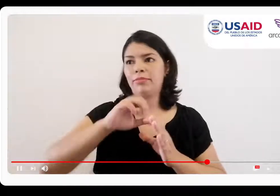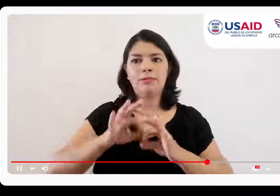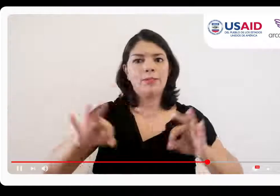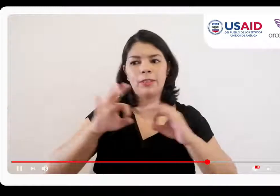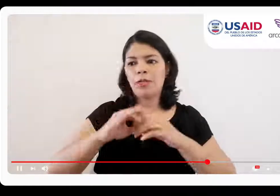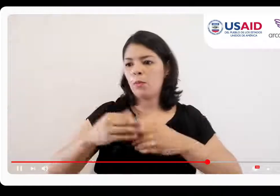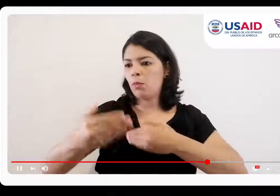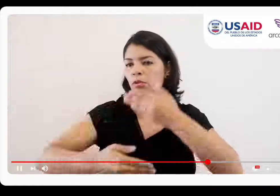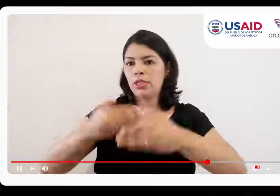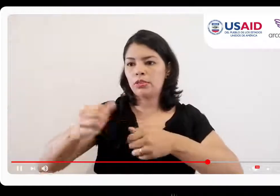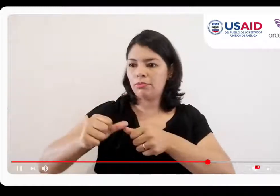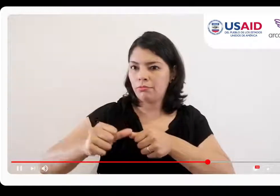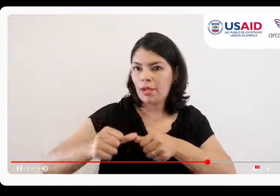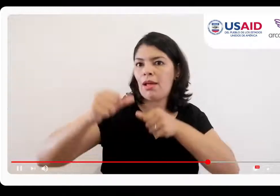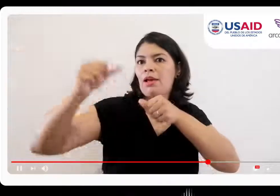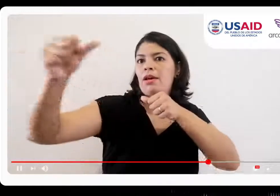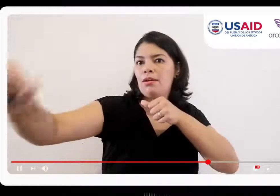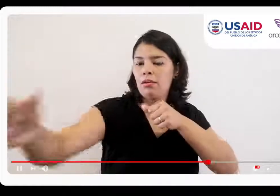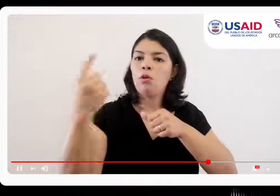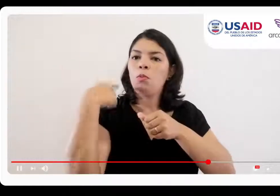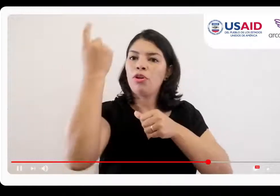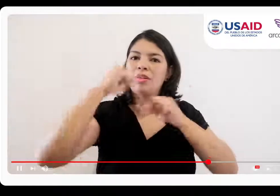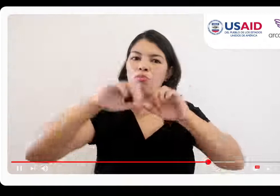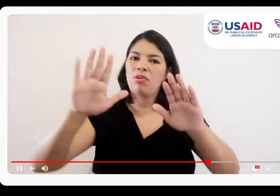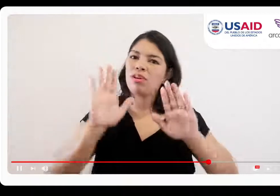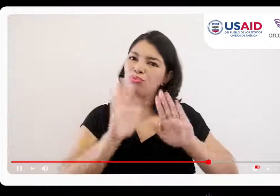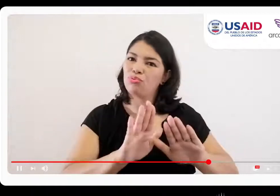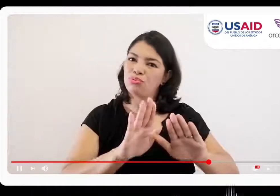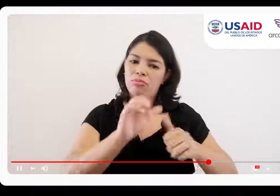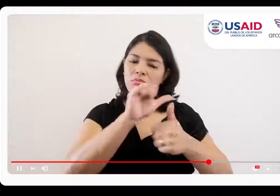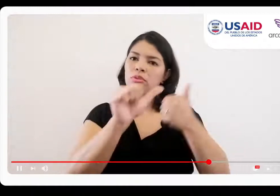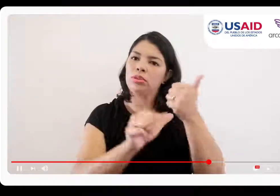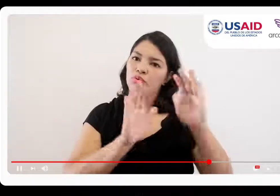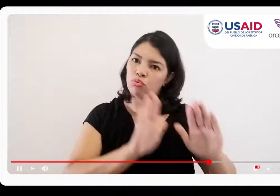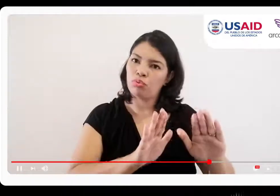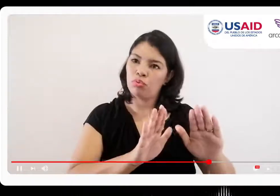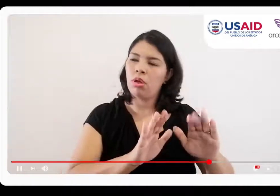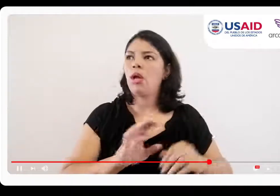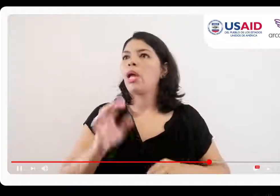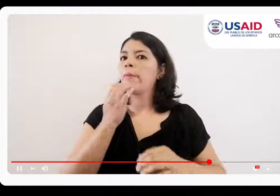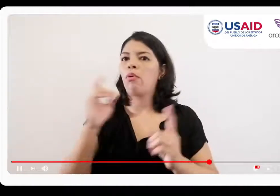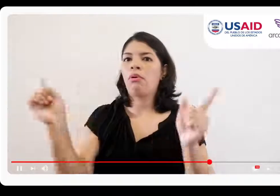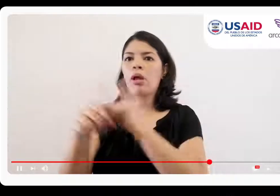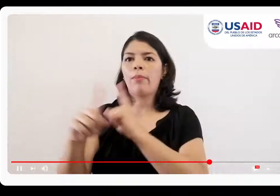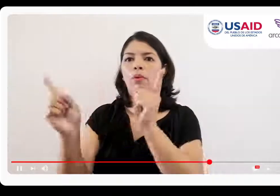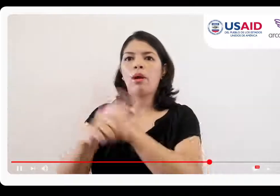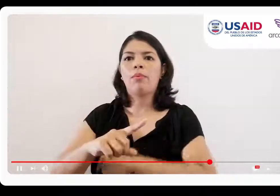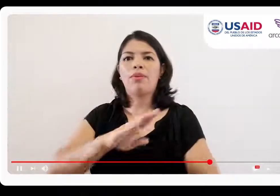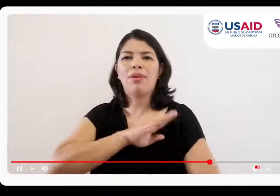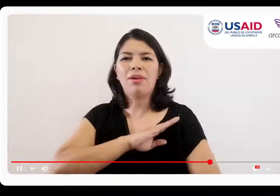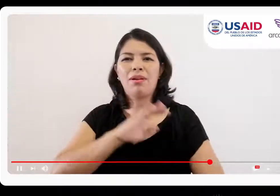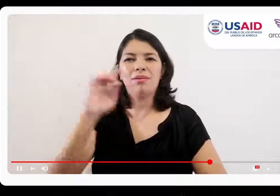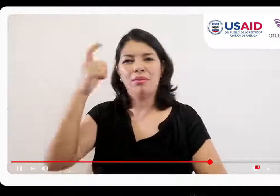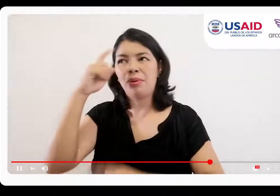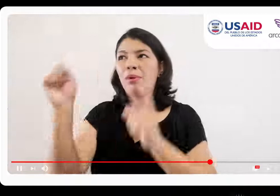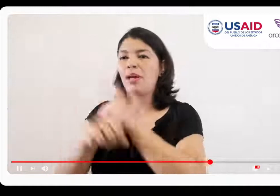plazo para implementar esta política pública como una política del municipio y no de un gobierno, propiciando de esta forma que los procesos no se